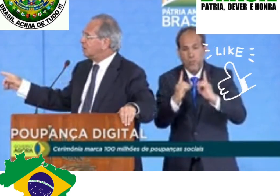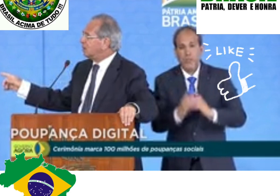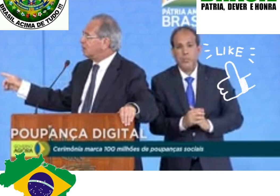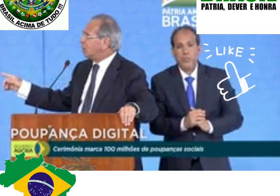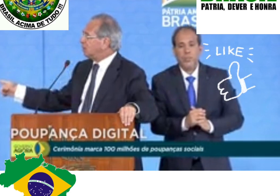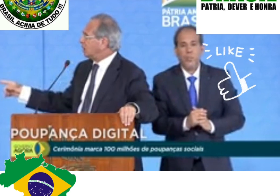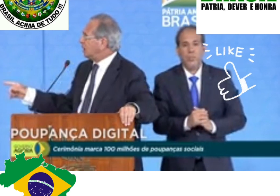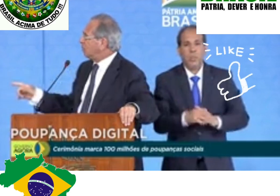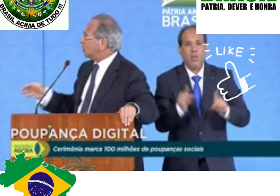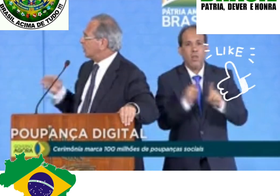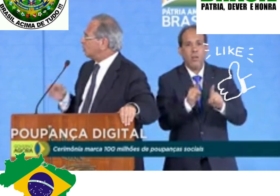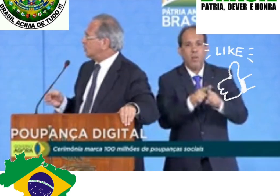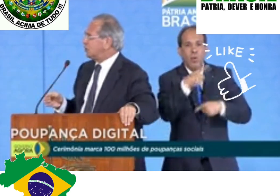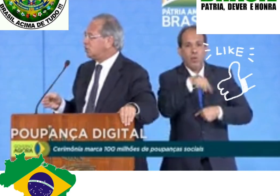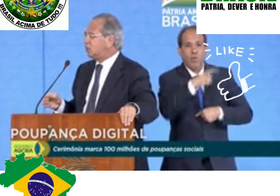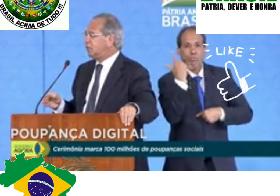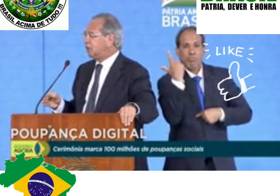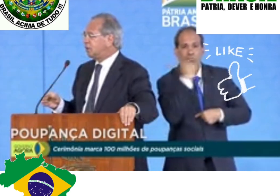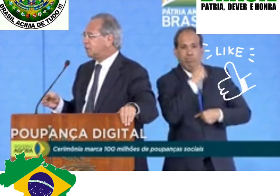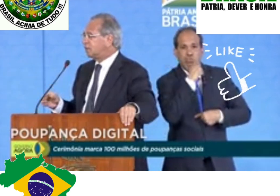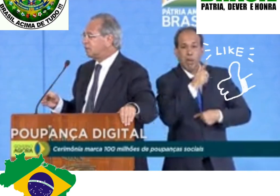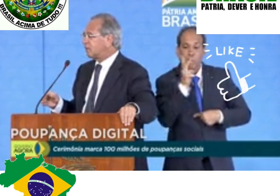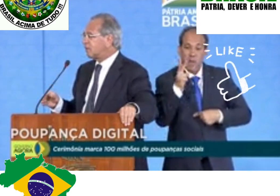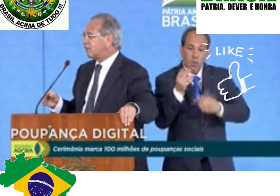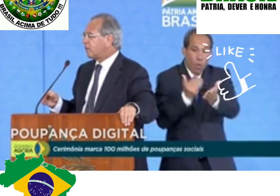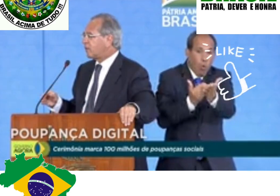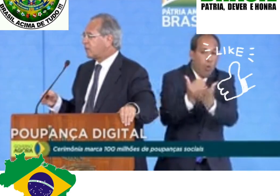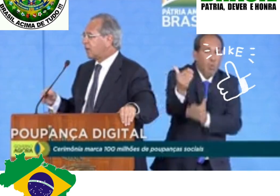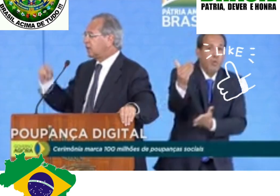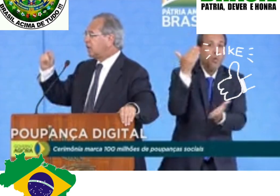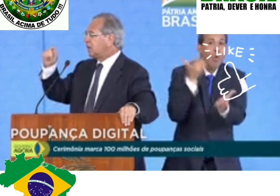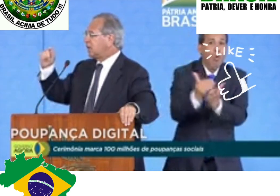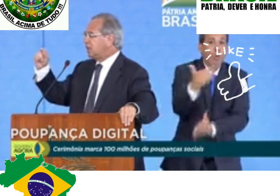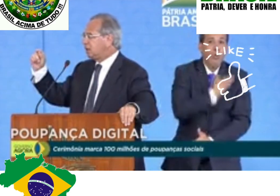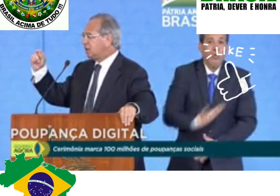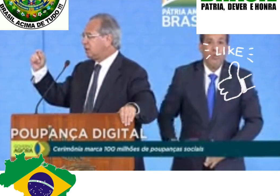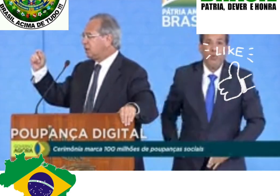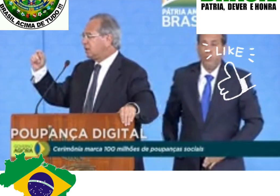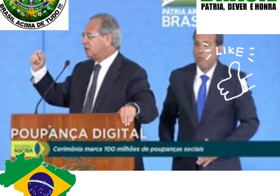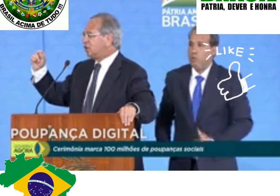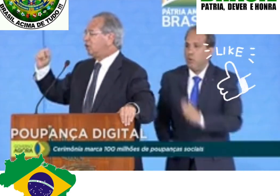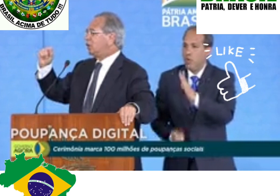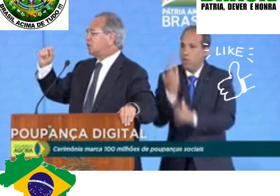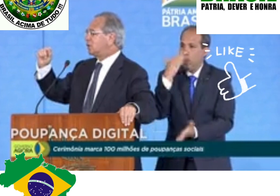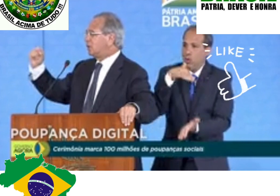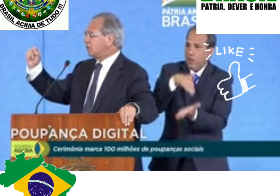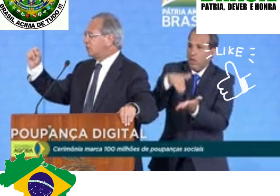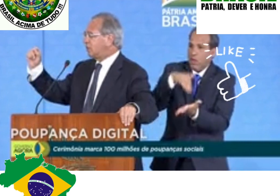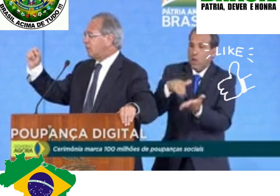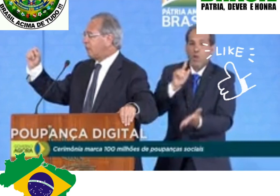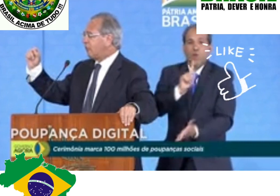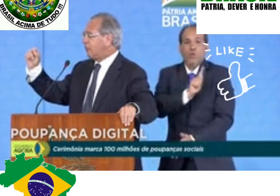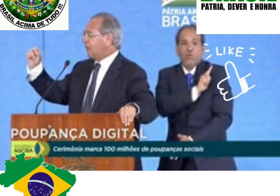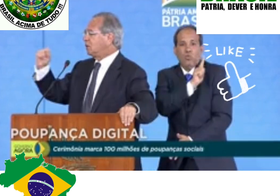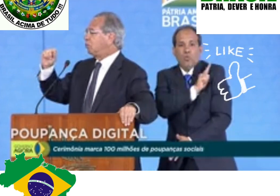e nós criamos, desde o início do governo, a Secretaria de Gestão,